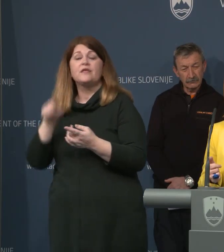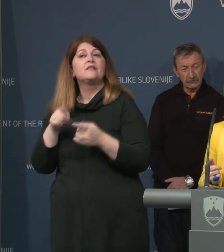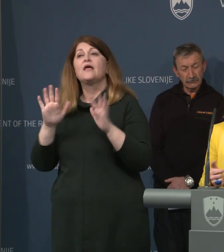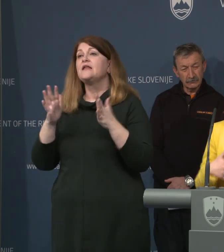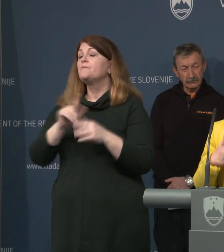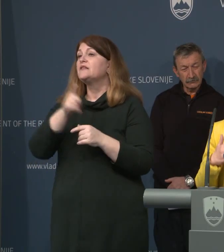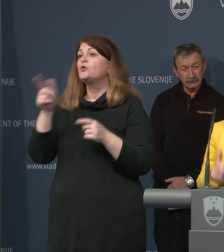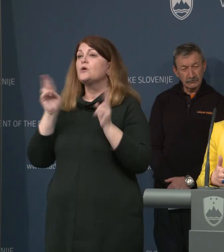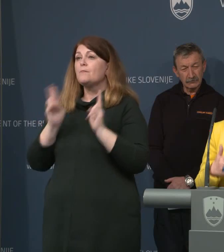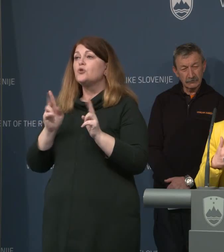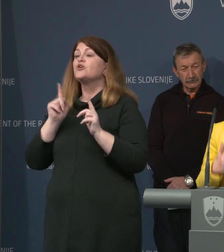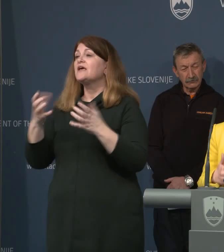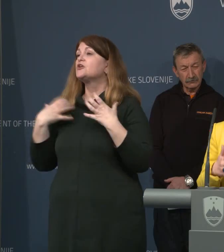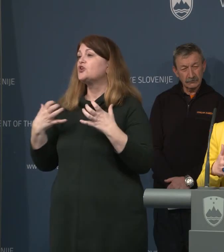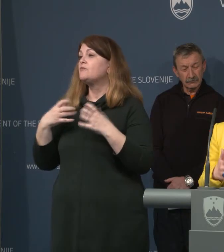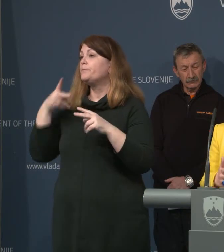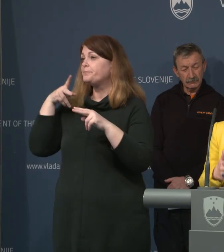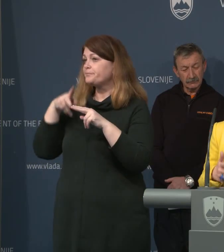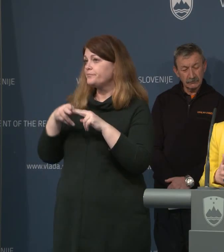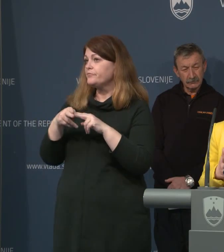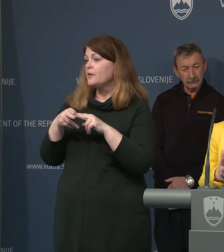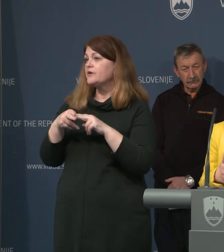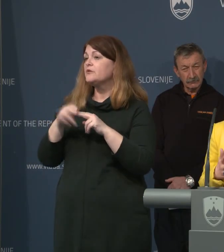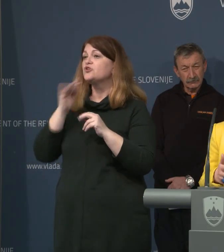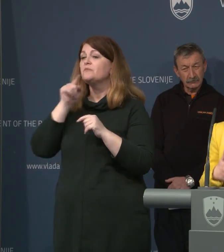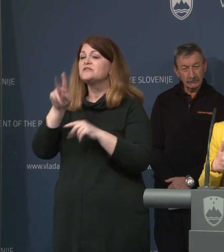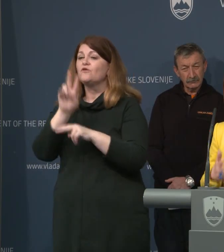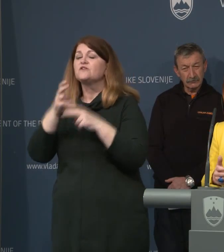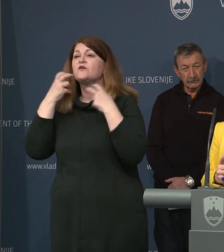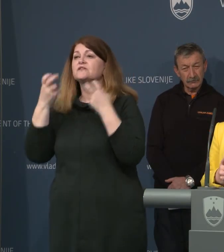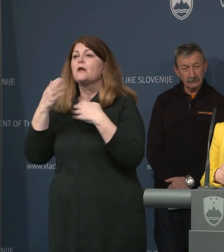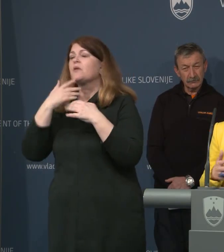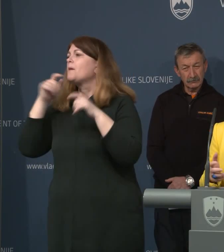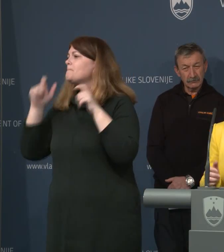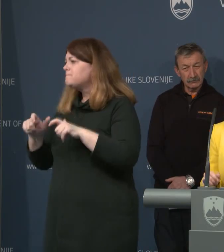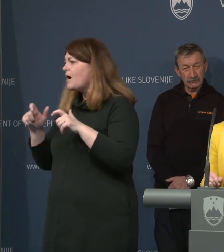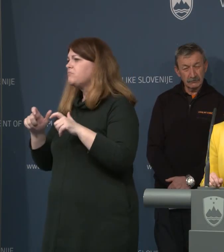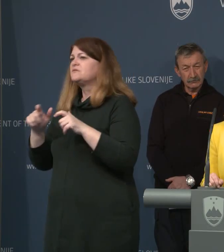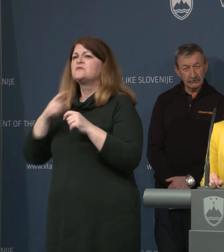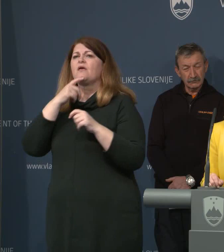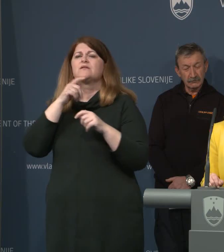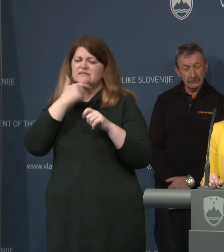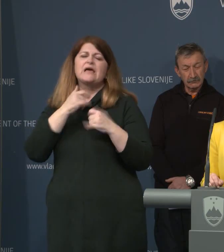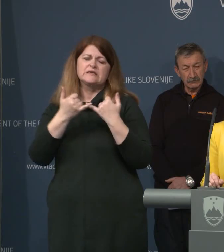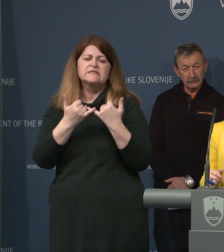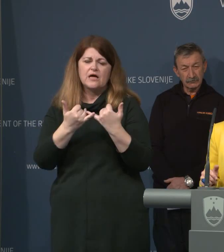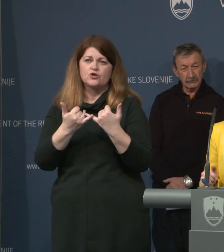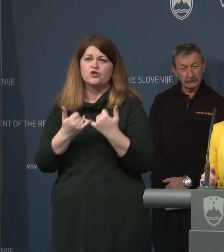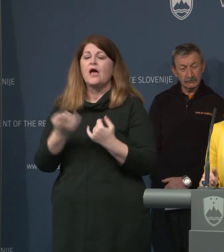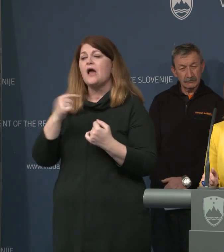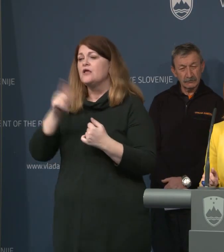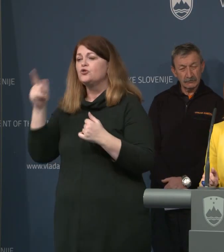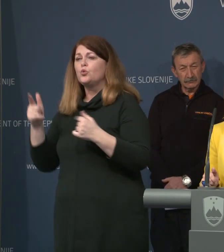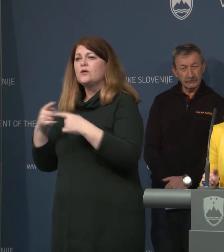nimata druge možnosti, ker želimo preprečiti pa to, da bi se varstvo iskalo pri babicah in detkih ali pri drugih rizičnih skupinah